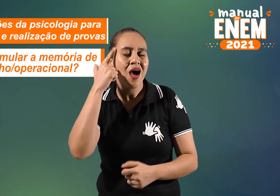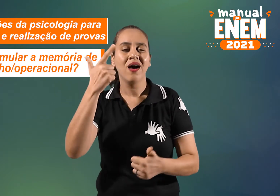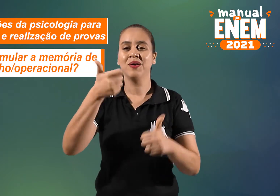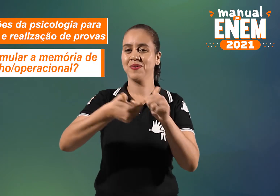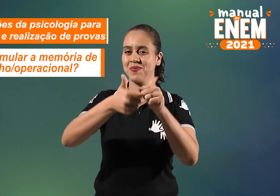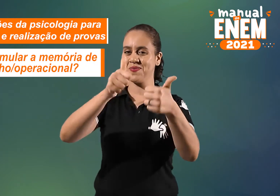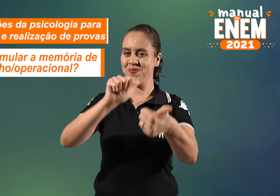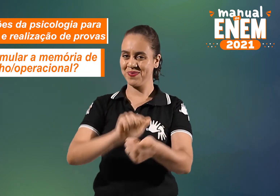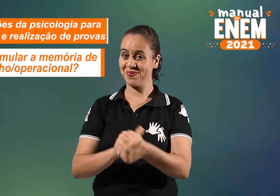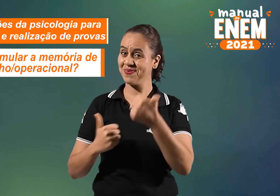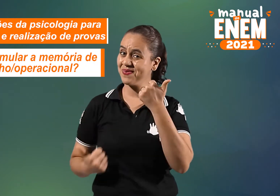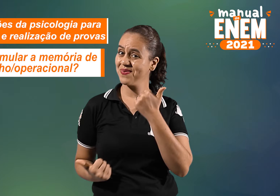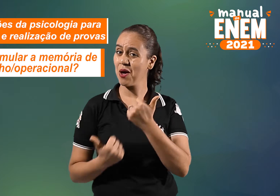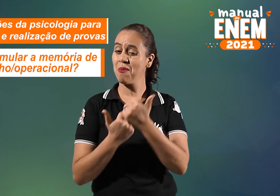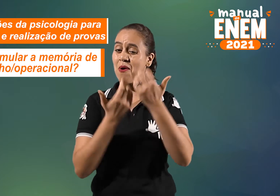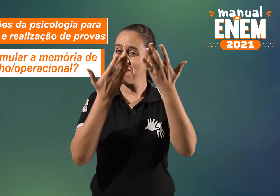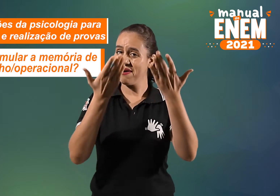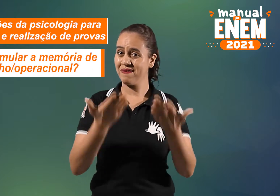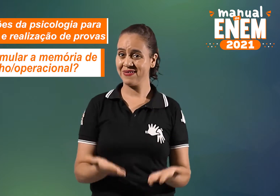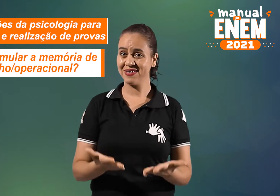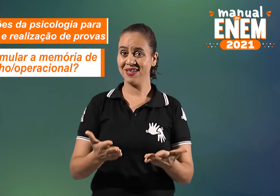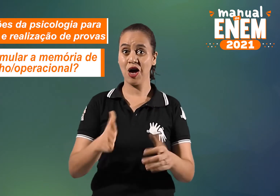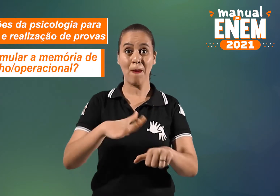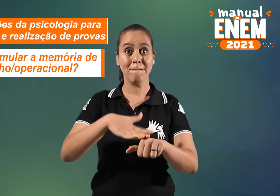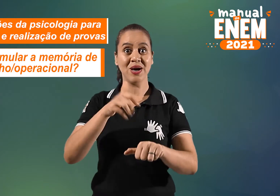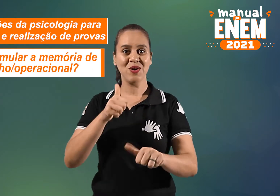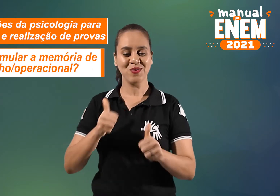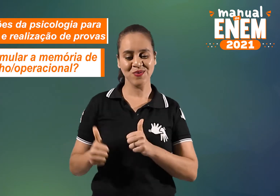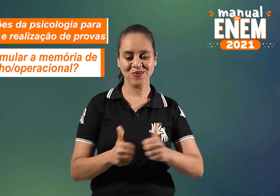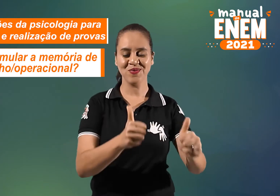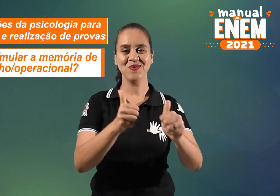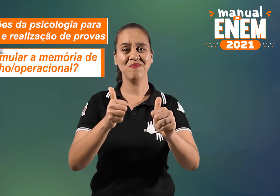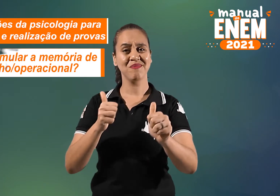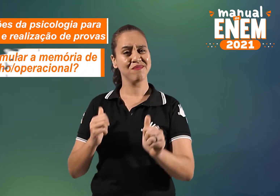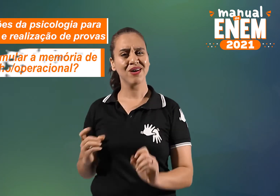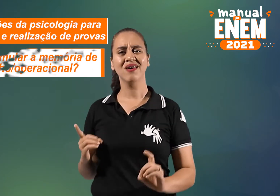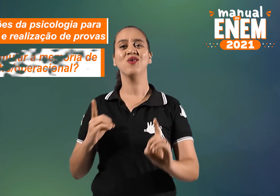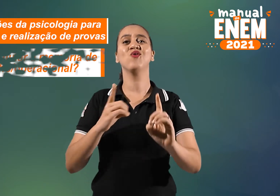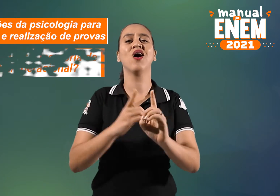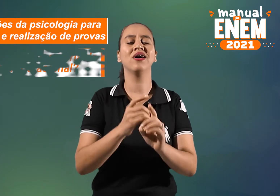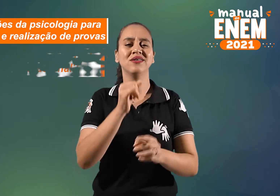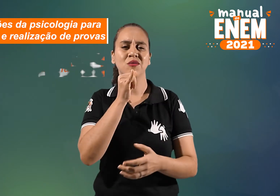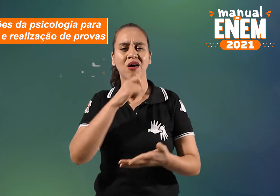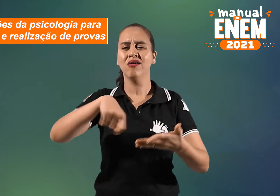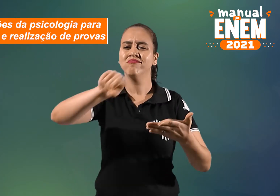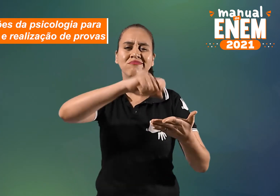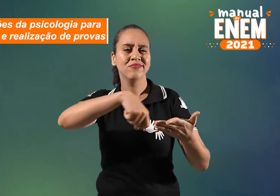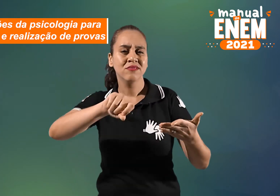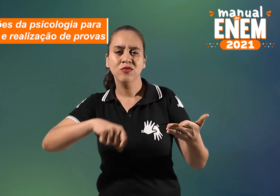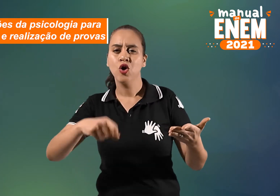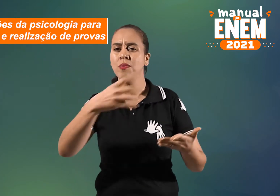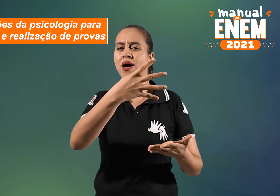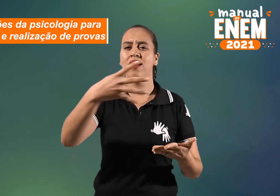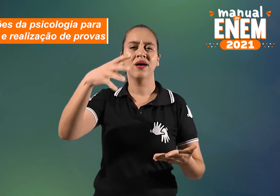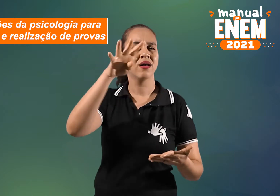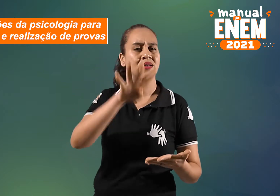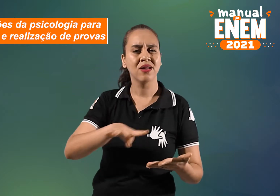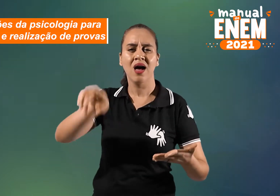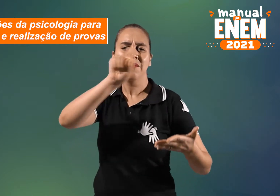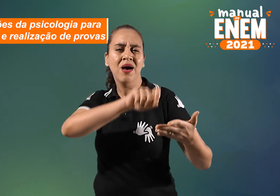irá auxiliar você a criar a melhor forma de se adaptar, como, por exemplo, fazendo esquemas, tabelas,